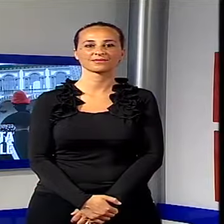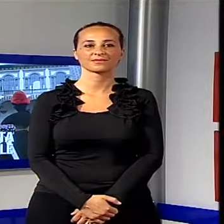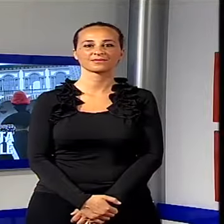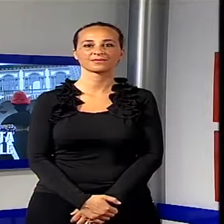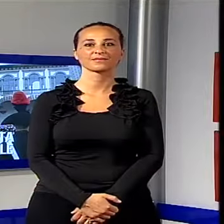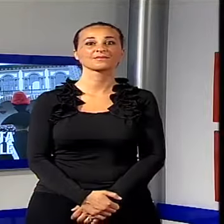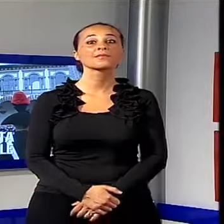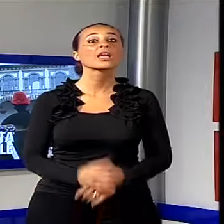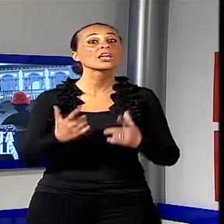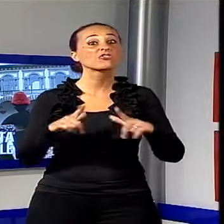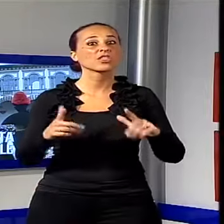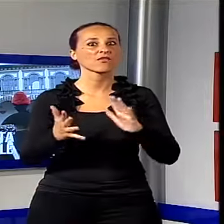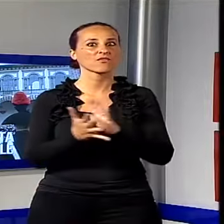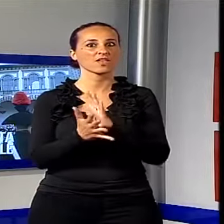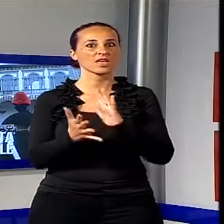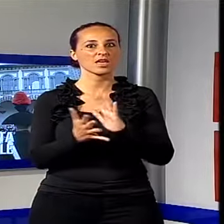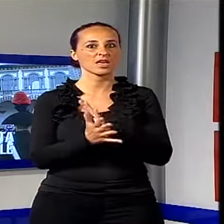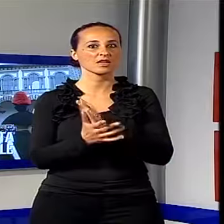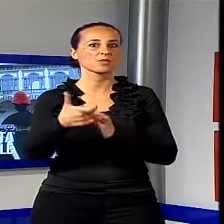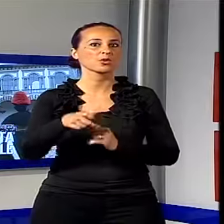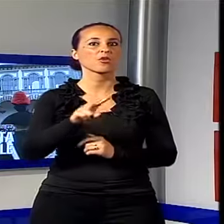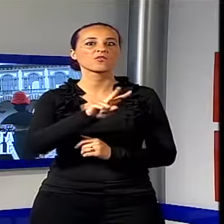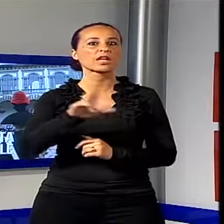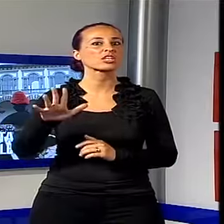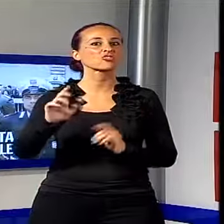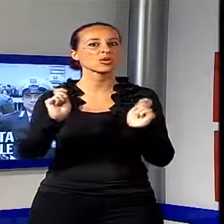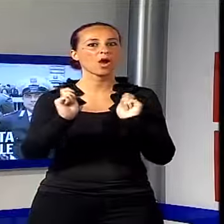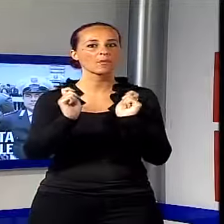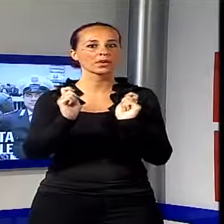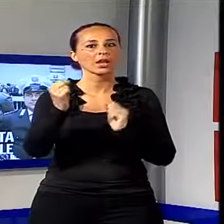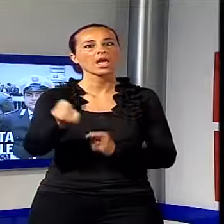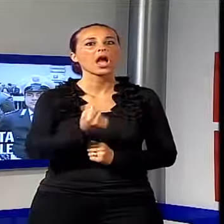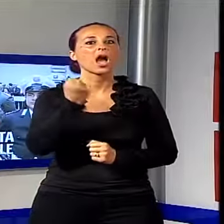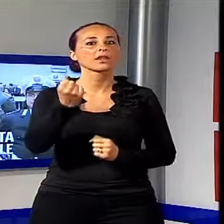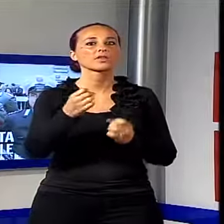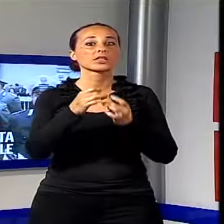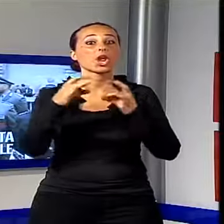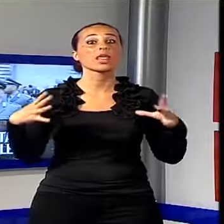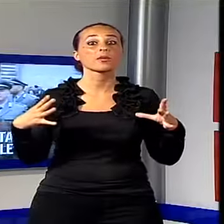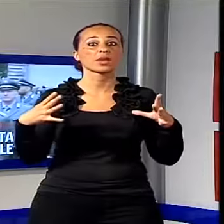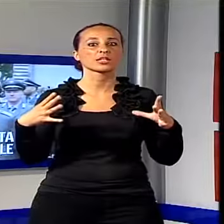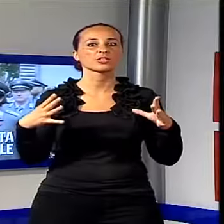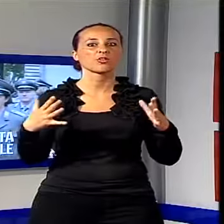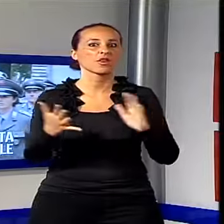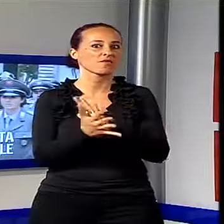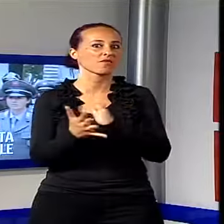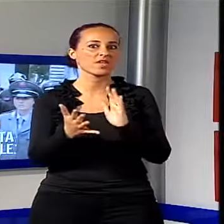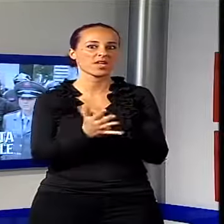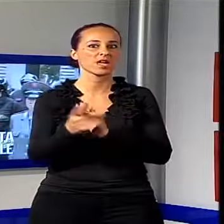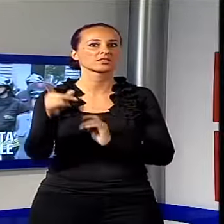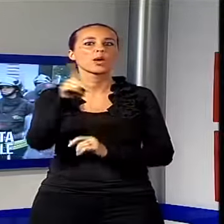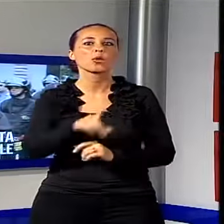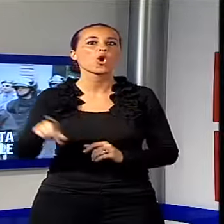Città in festa per il 25 aprile, l'anniversario della liberazione celebrato in tutta la provincia di Lucca, la